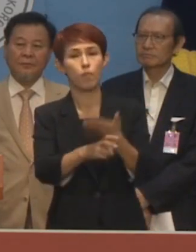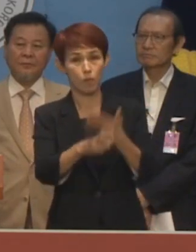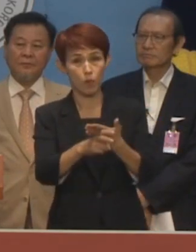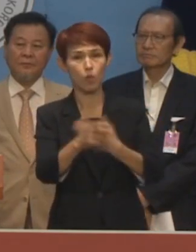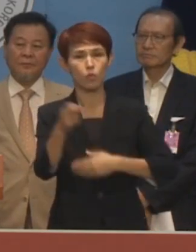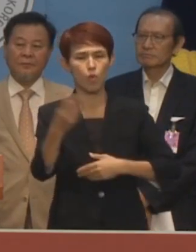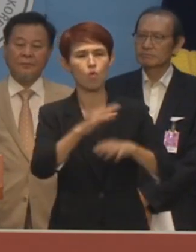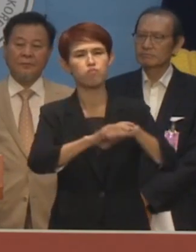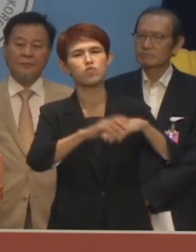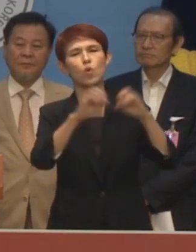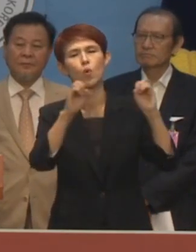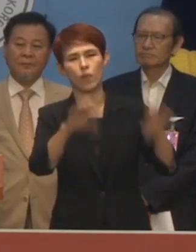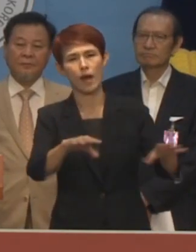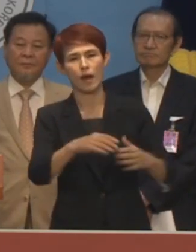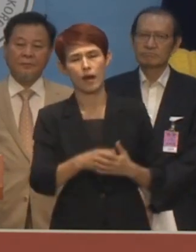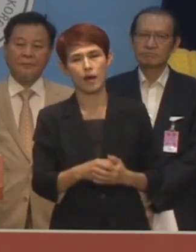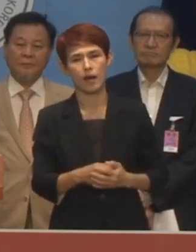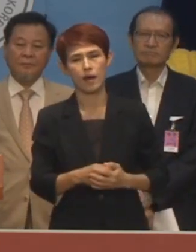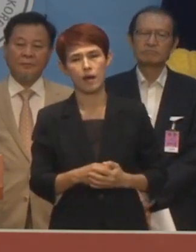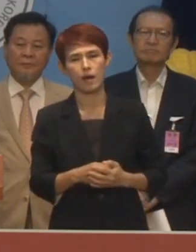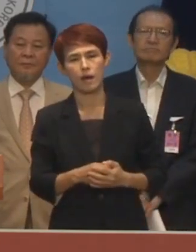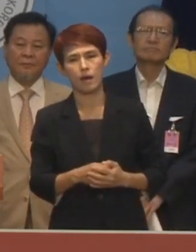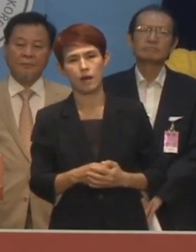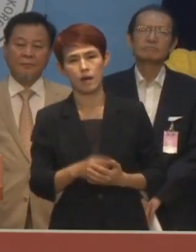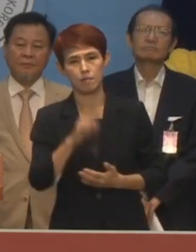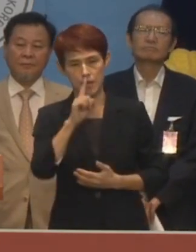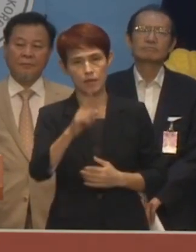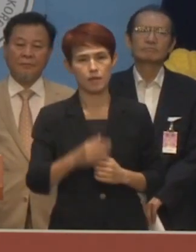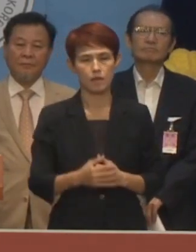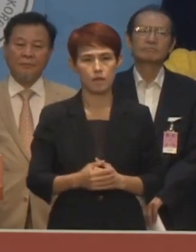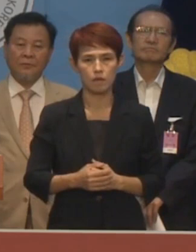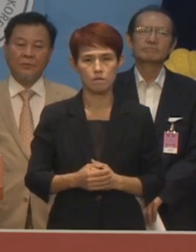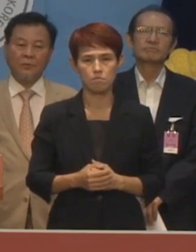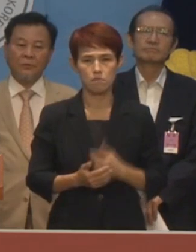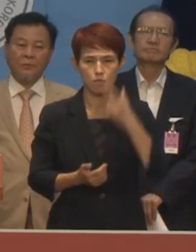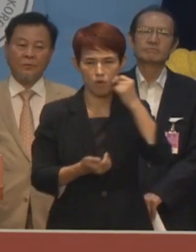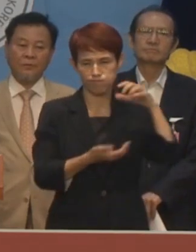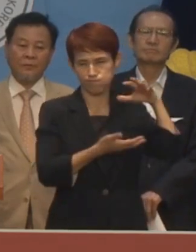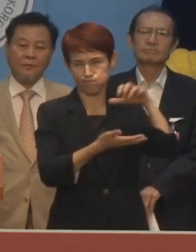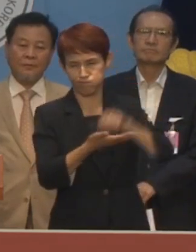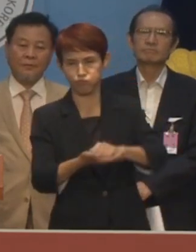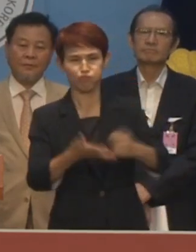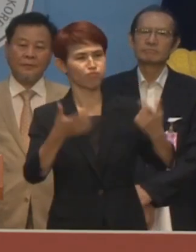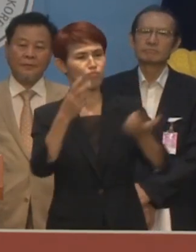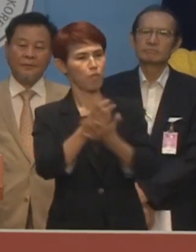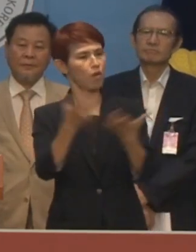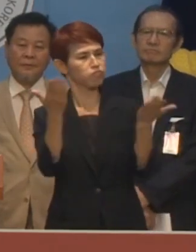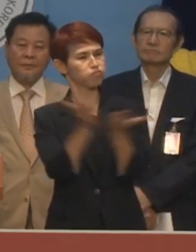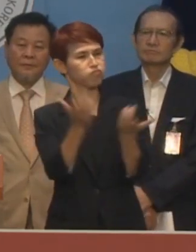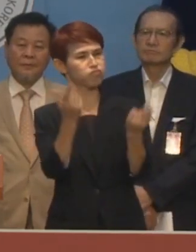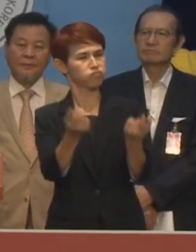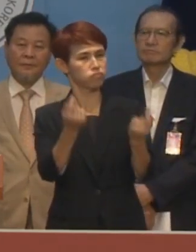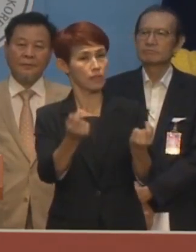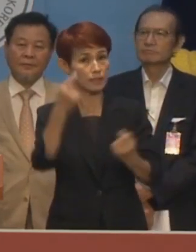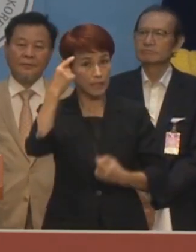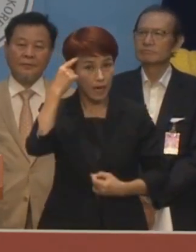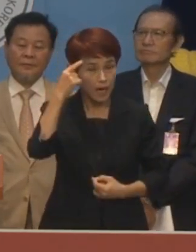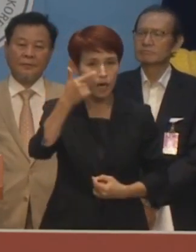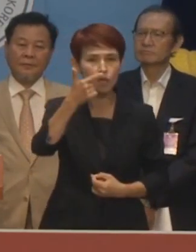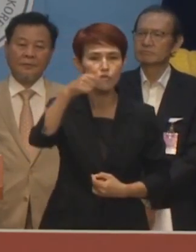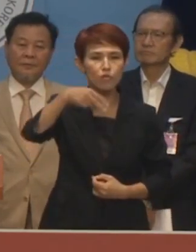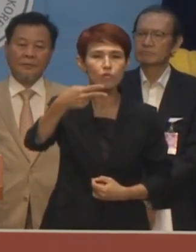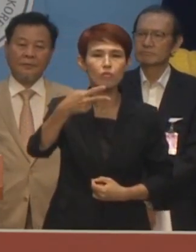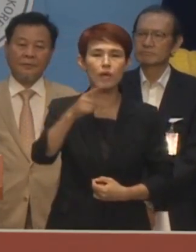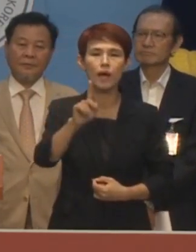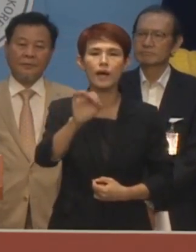뒤엎어 일본 정부의 주장대로 식민 지배 합법화를 꾀하는 일련의 지식인이나 단체입니다. 이렇게 뉴라이트를